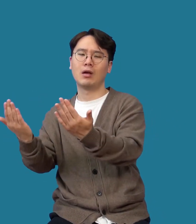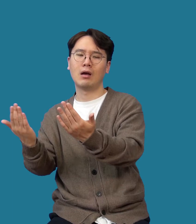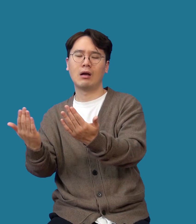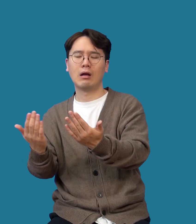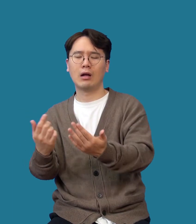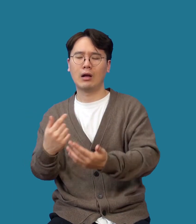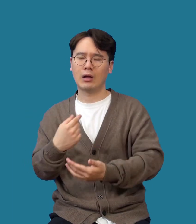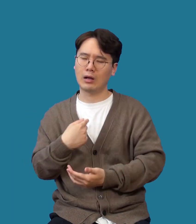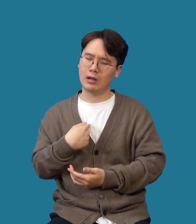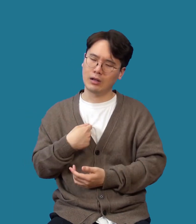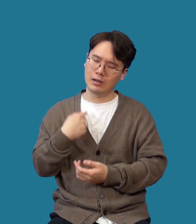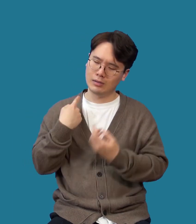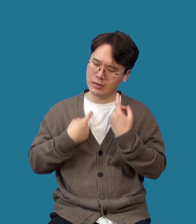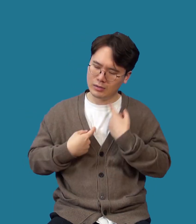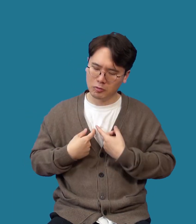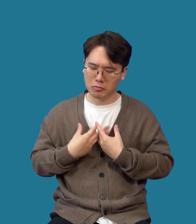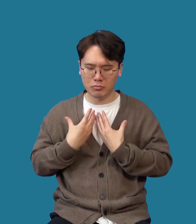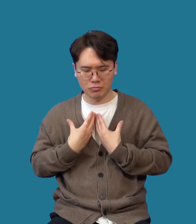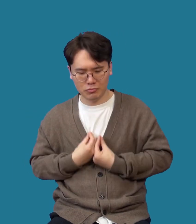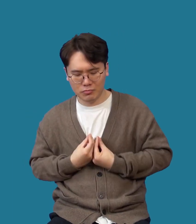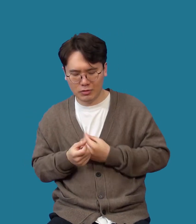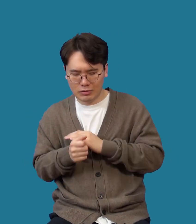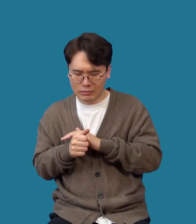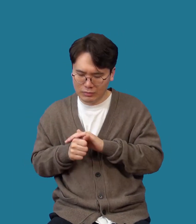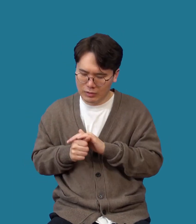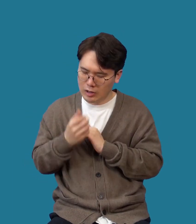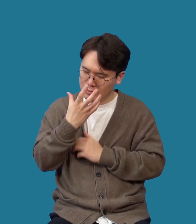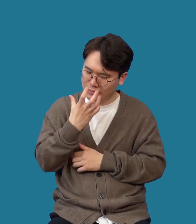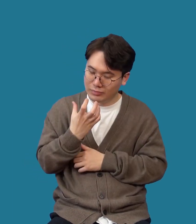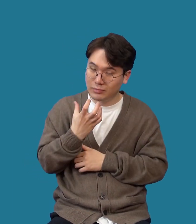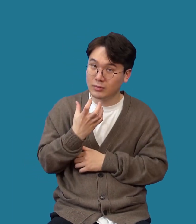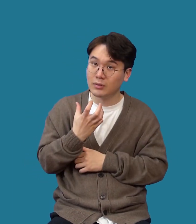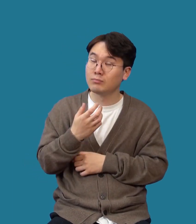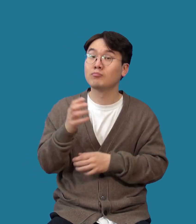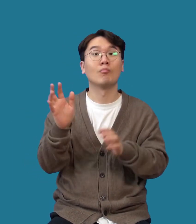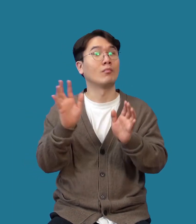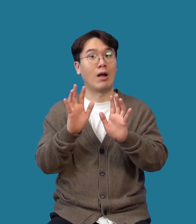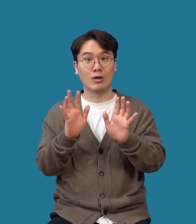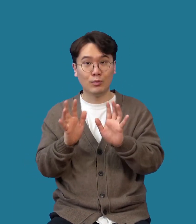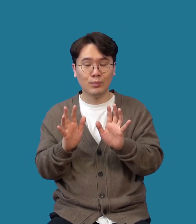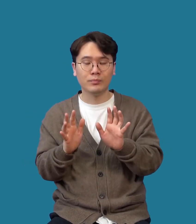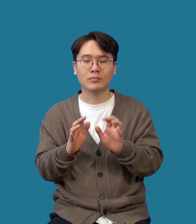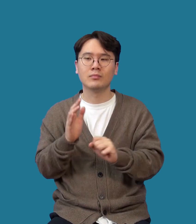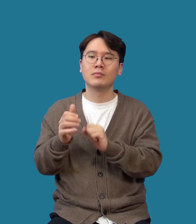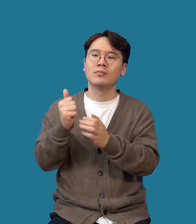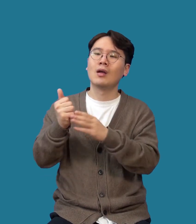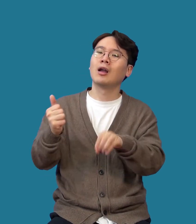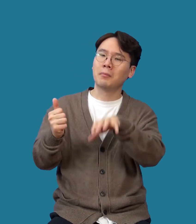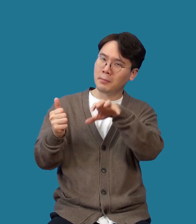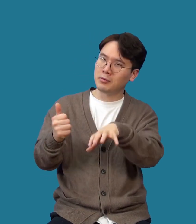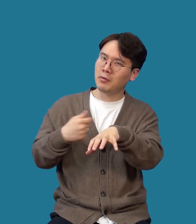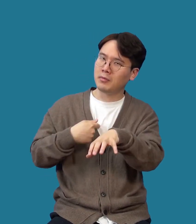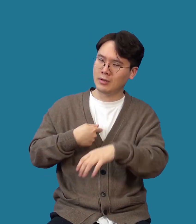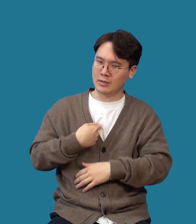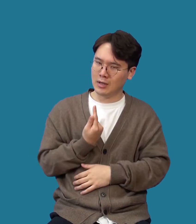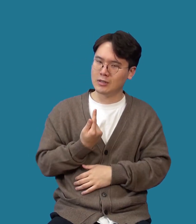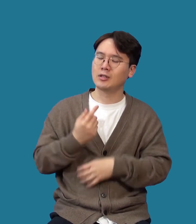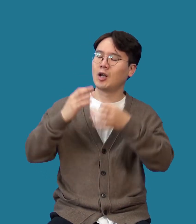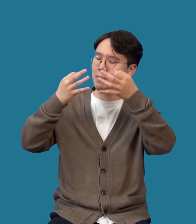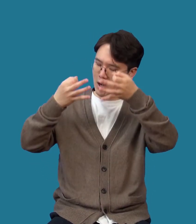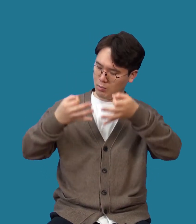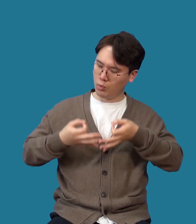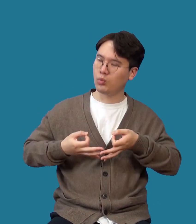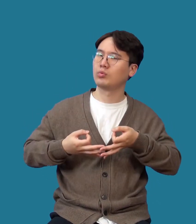지금 이 자기 절망은 그런 것이 아닙니다. 사람들하고 비교해 보면서 뭐 그런 것이 아니고 하나님 앞에서 나 자신을 바라보는